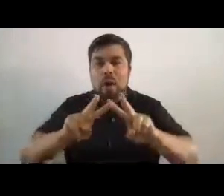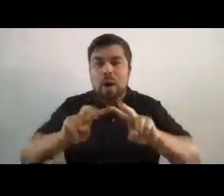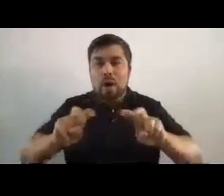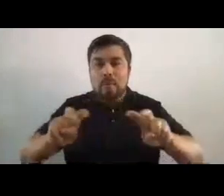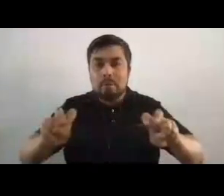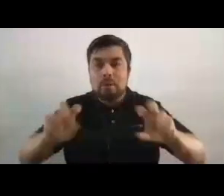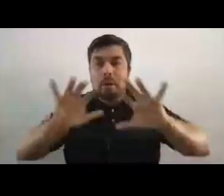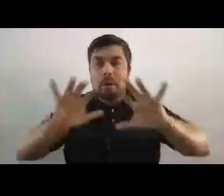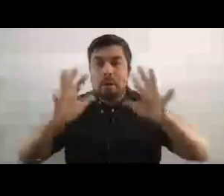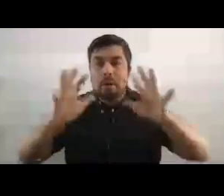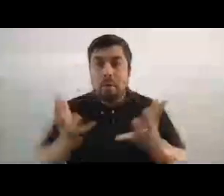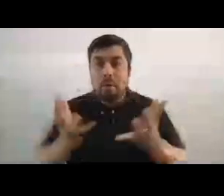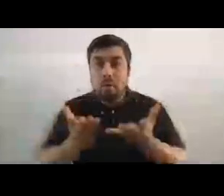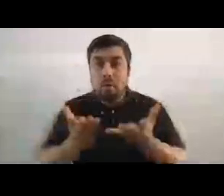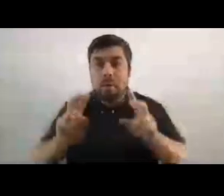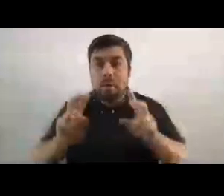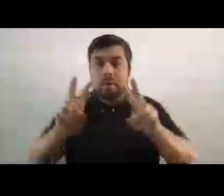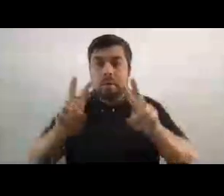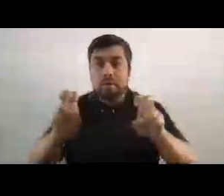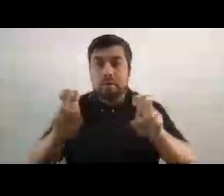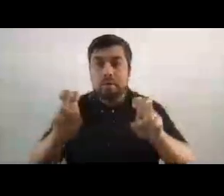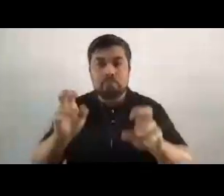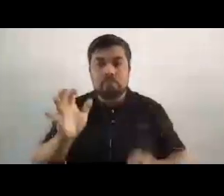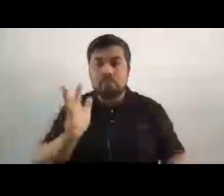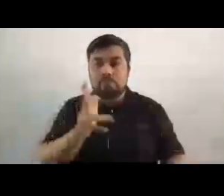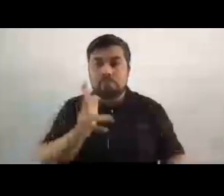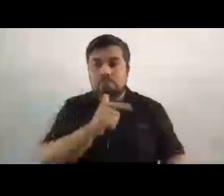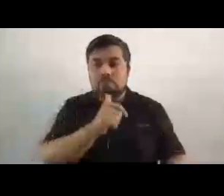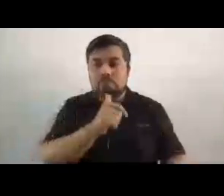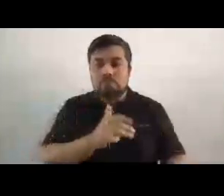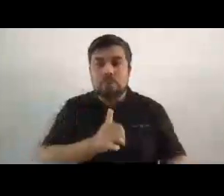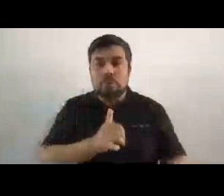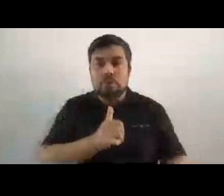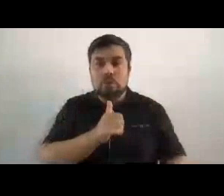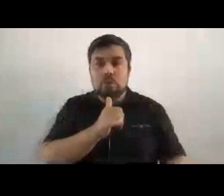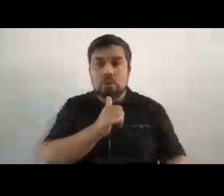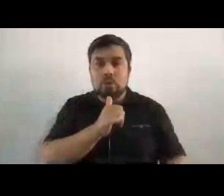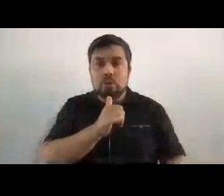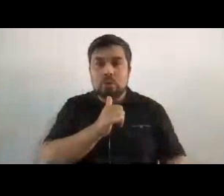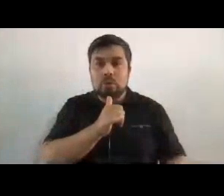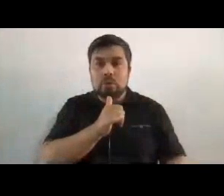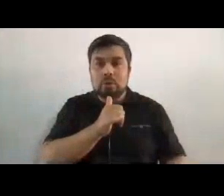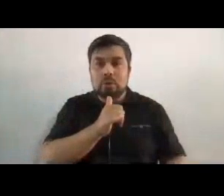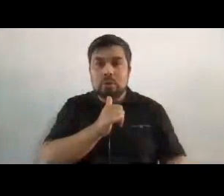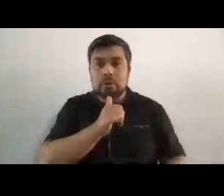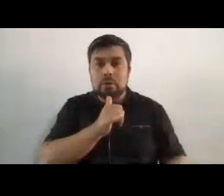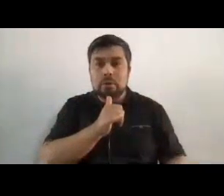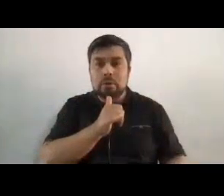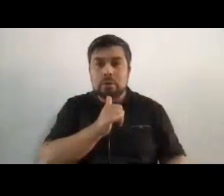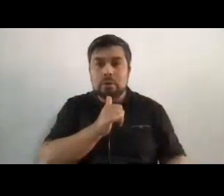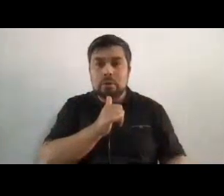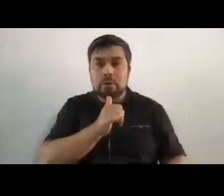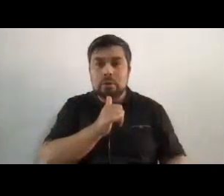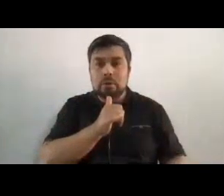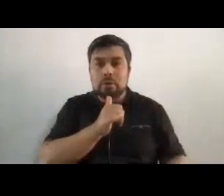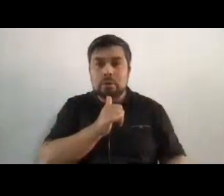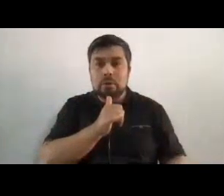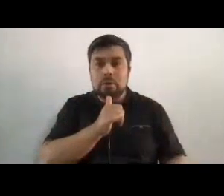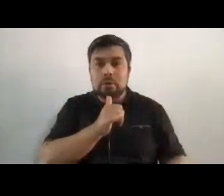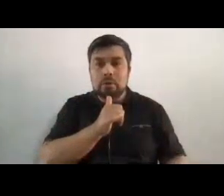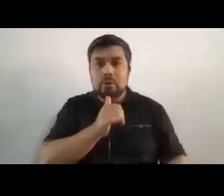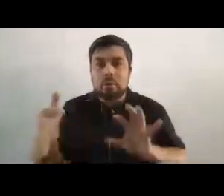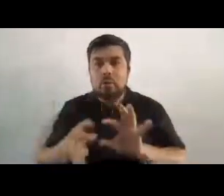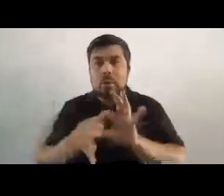tema. No sé si están familiarizados con el doctor sordo Paddy Lab, un